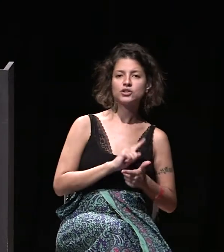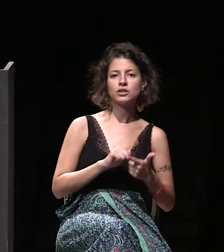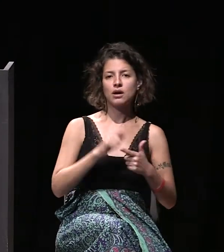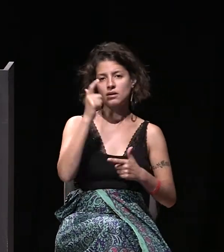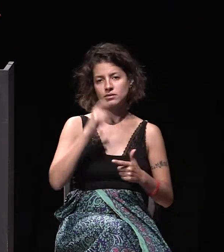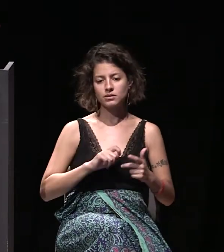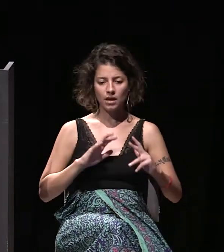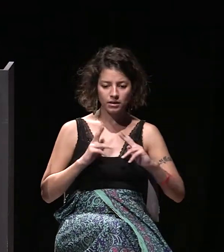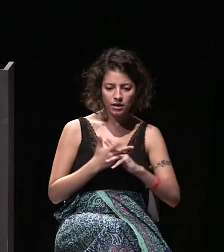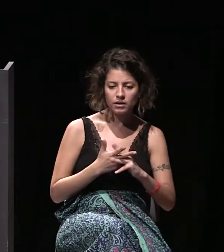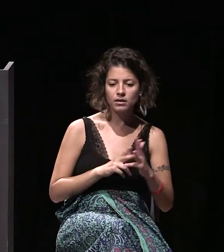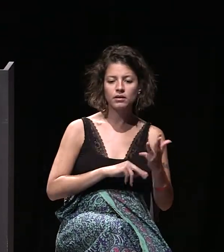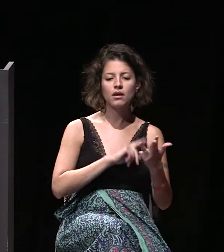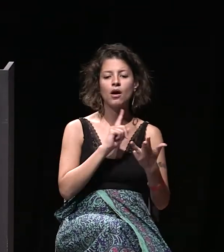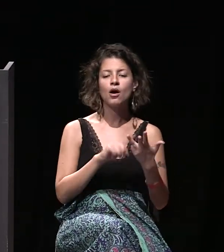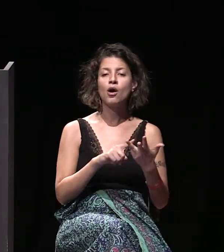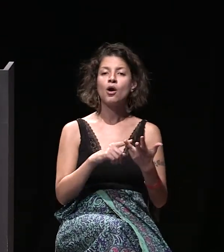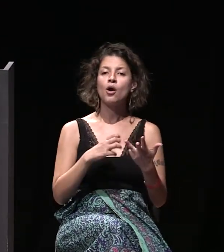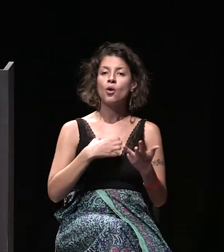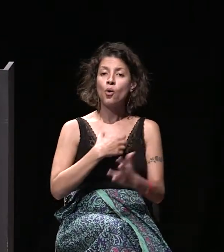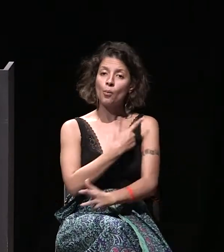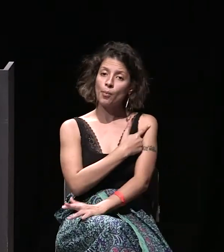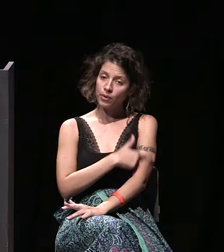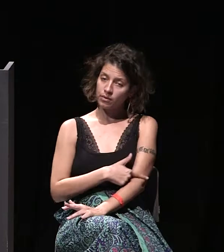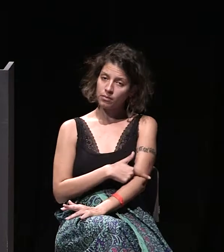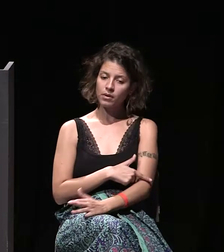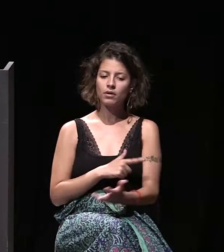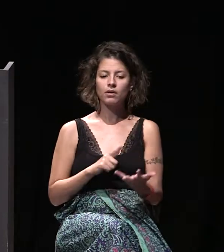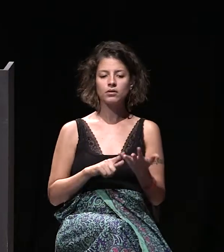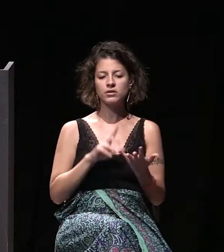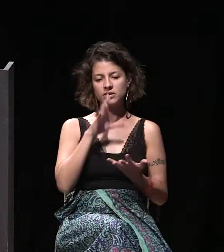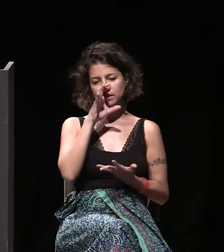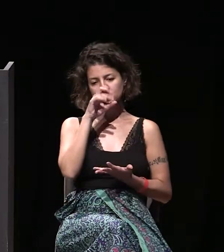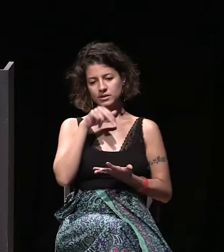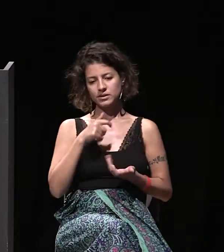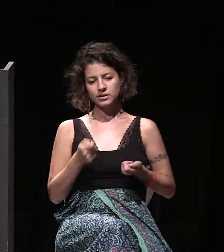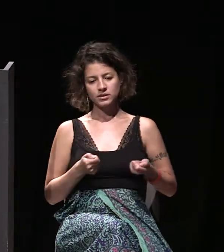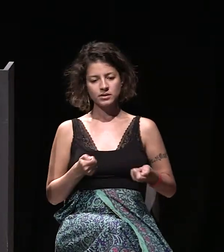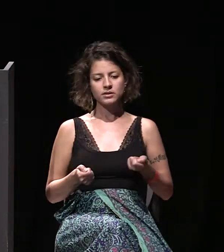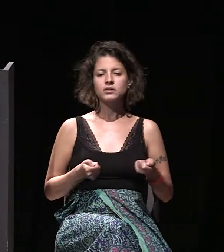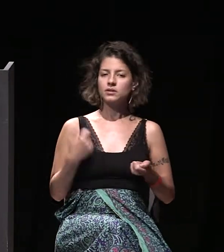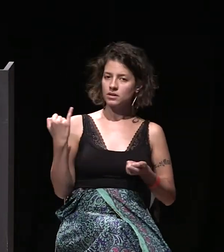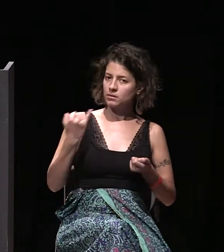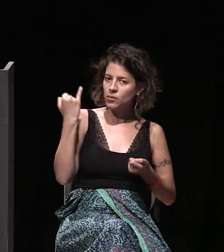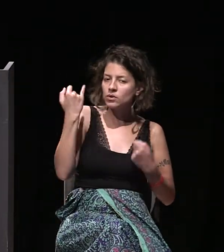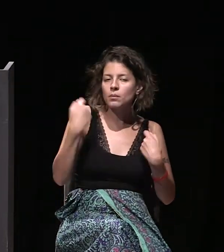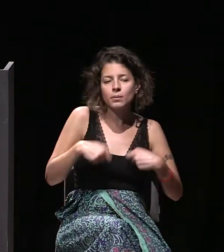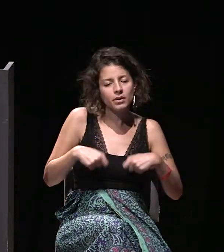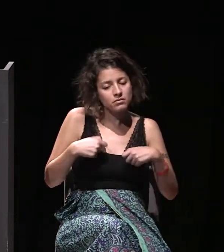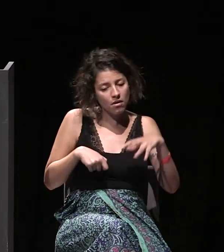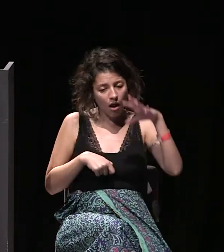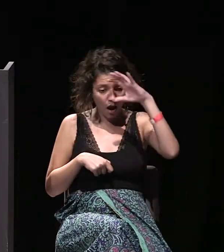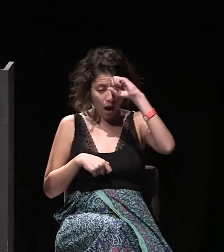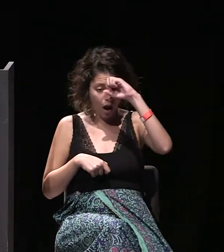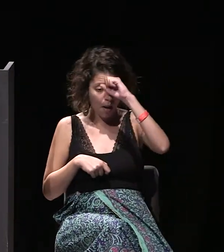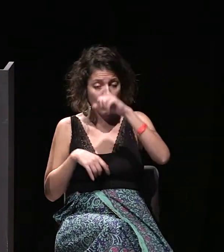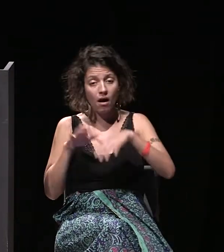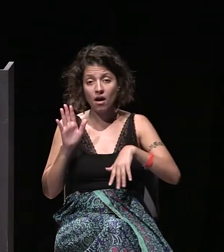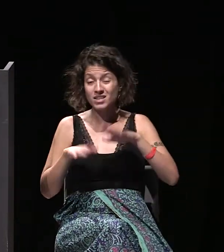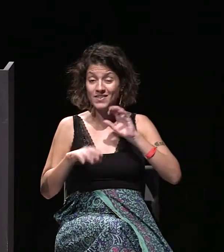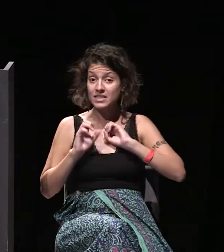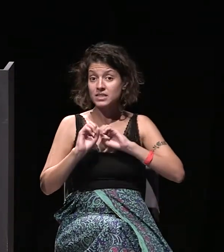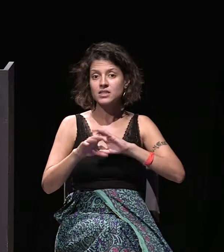comportamentos, resiliência, enfim, tudo o que são as competências socioemocionais, tem que aprender, que muitas vezes não se